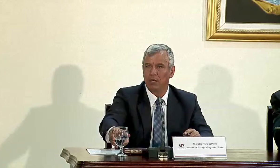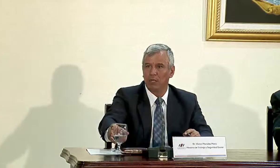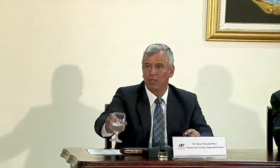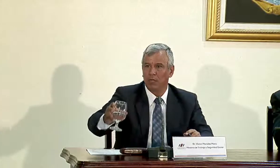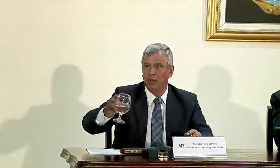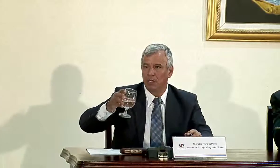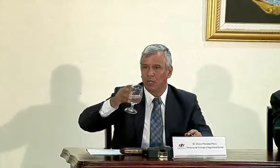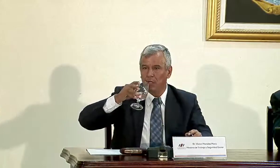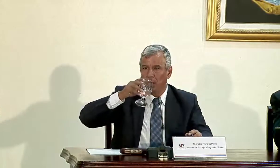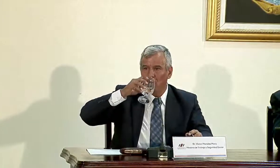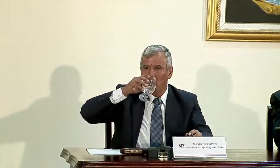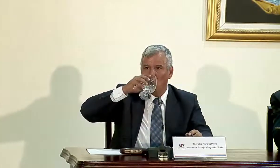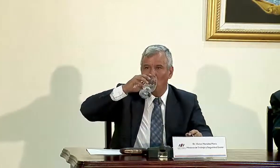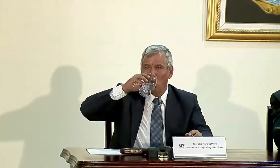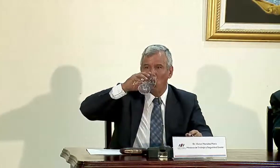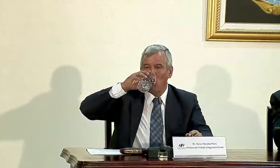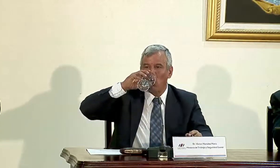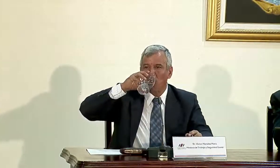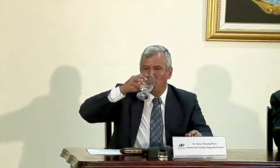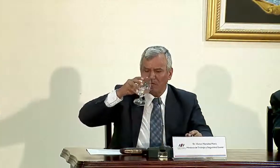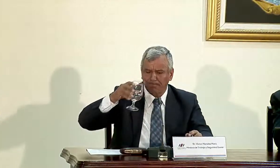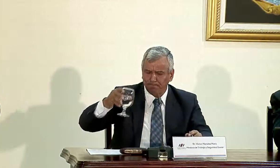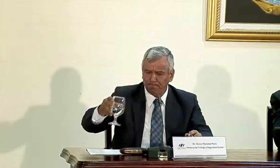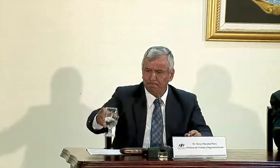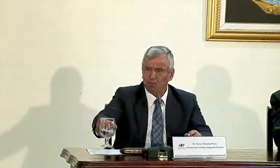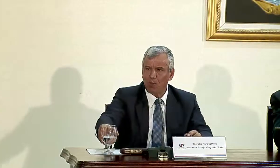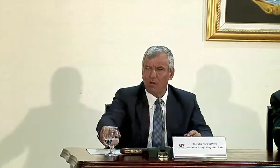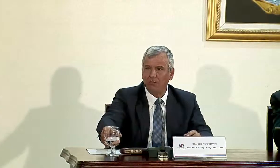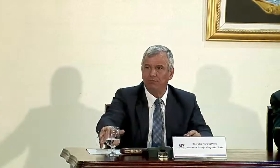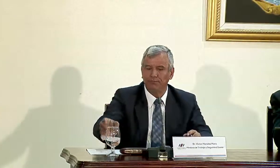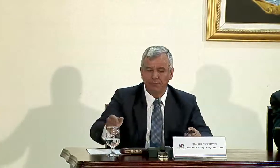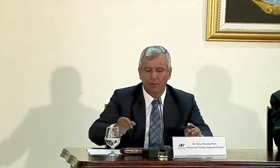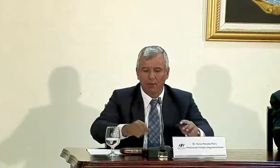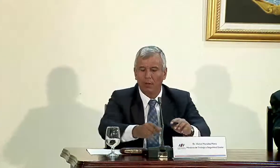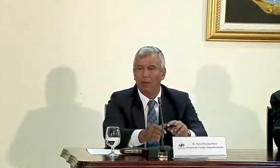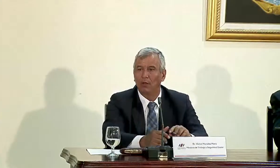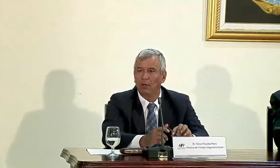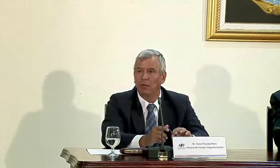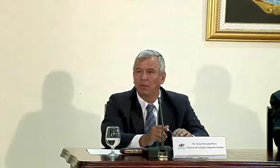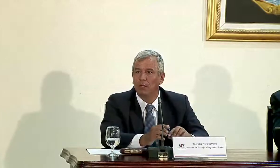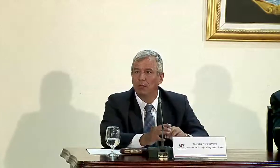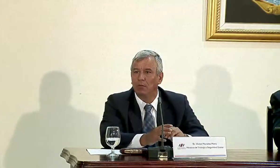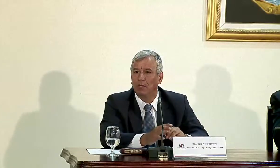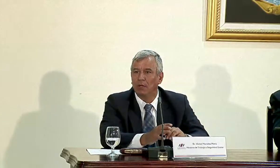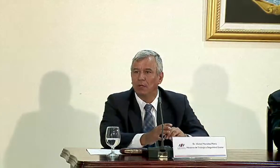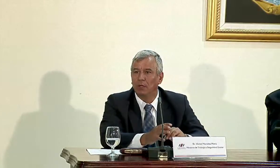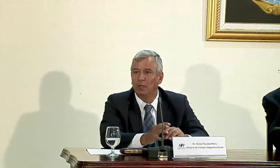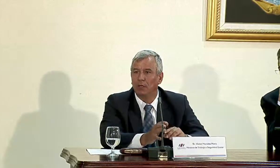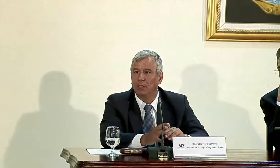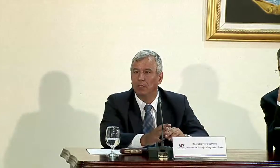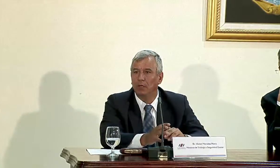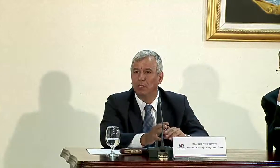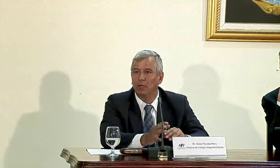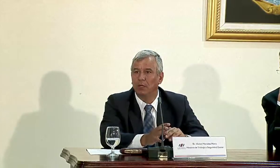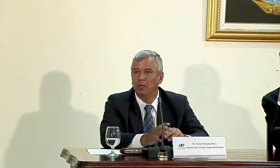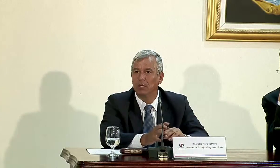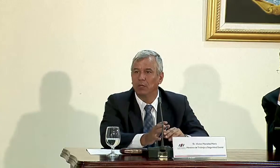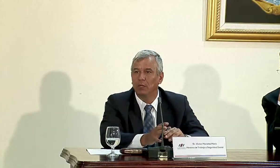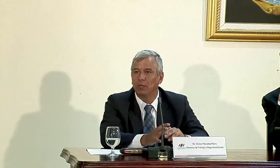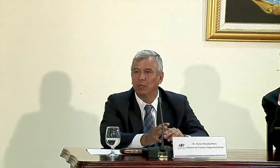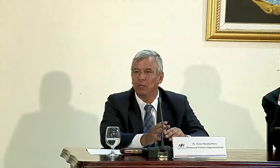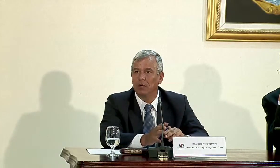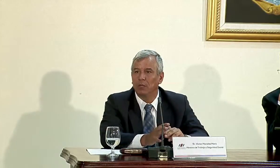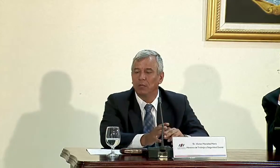seguir focalizando y diagnosticando el tema del desempleo, dónde está? Dice usted, ahora sí es bastante vehemente. Al principio